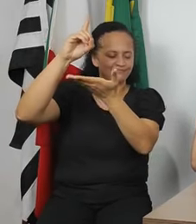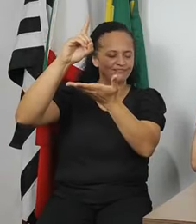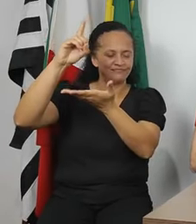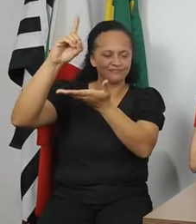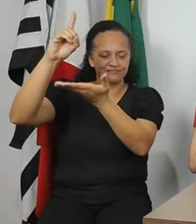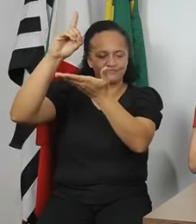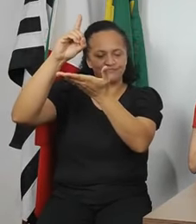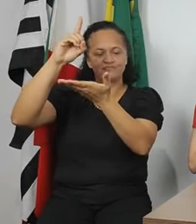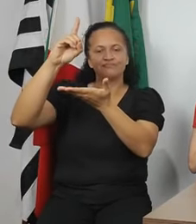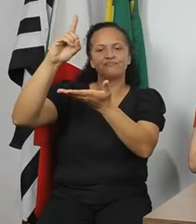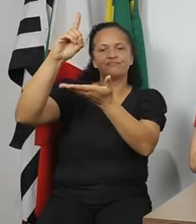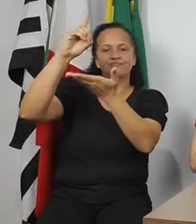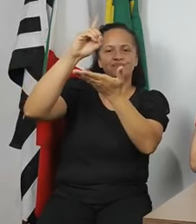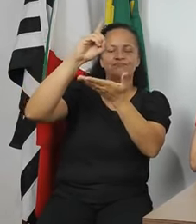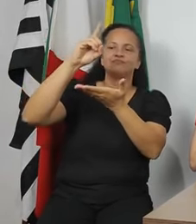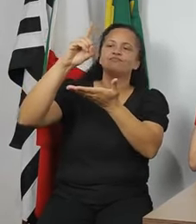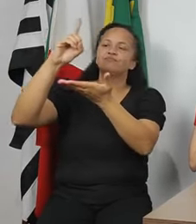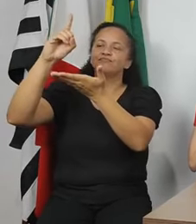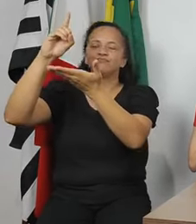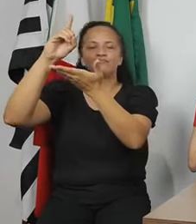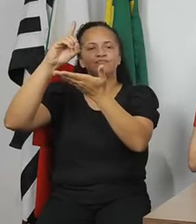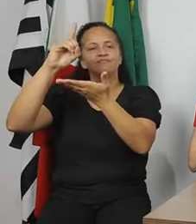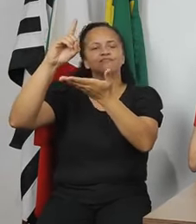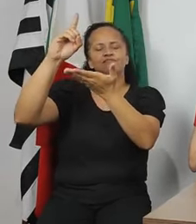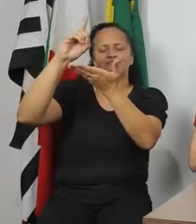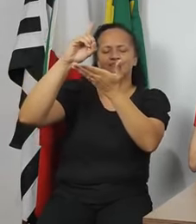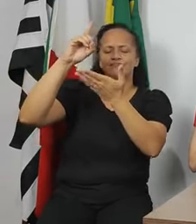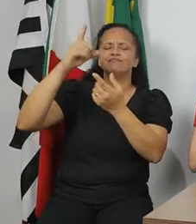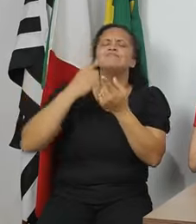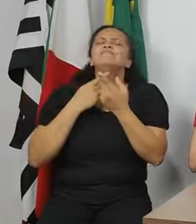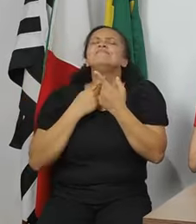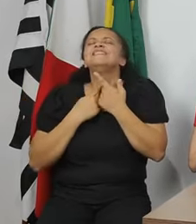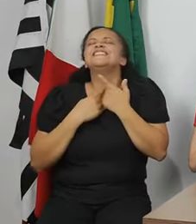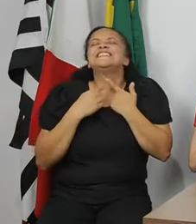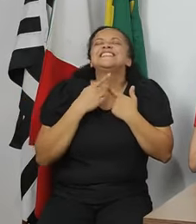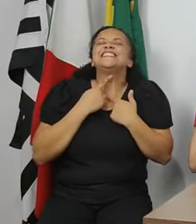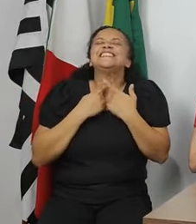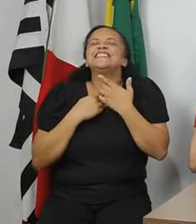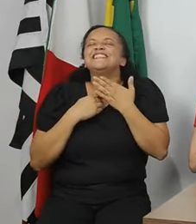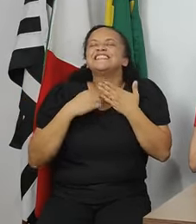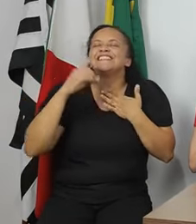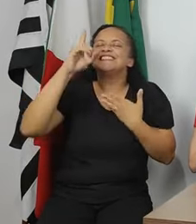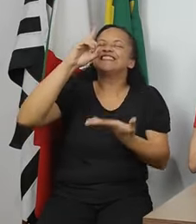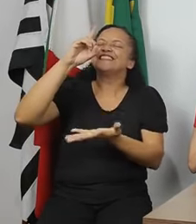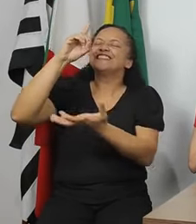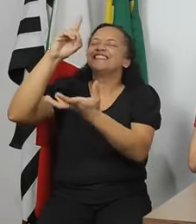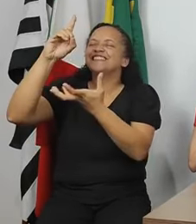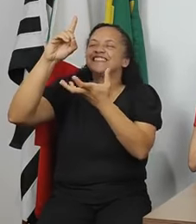Deus. Minha alma anseia por ti.